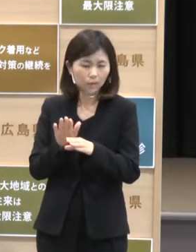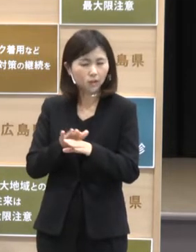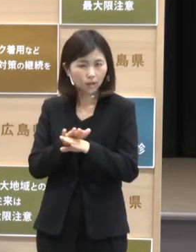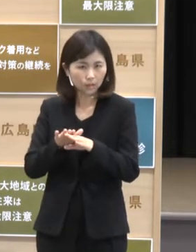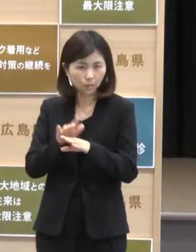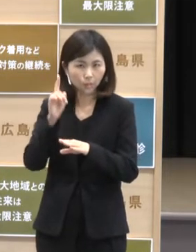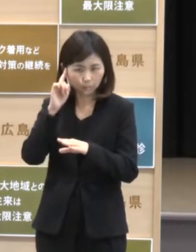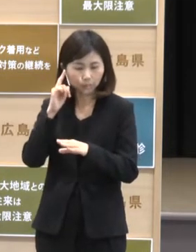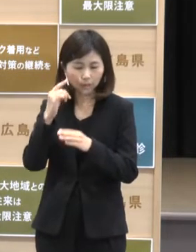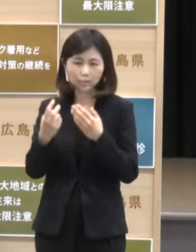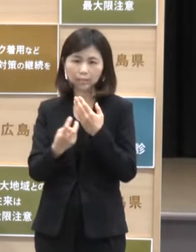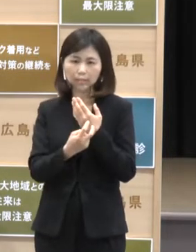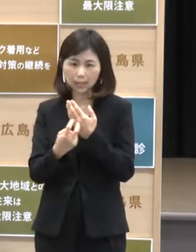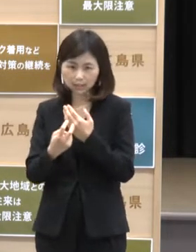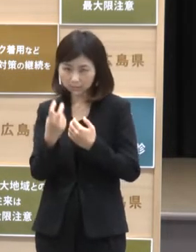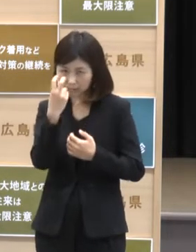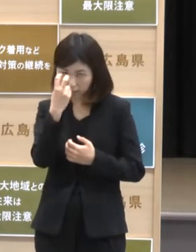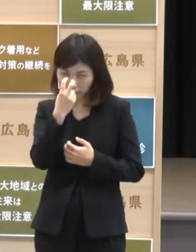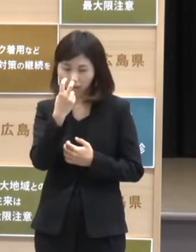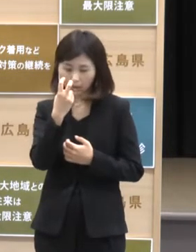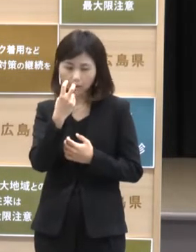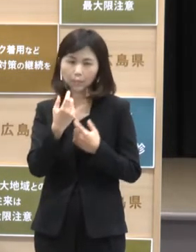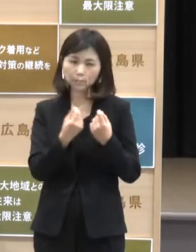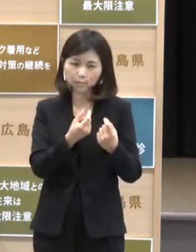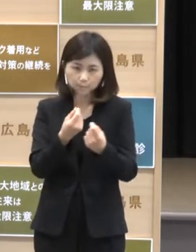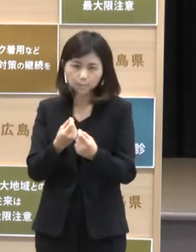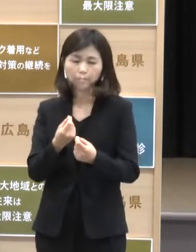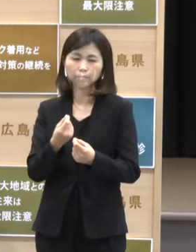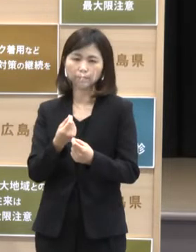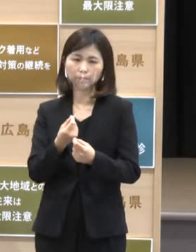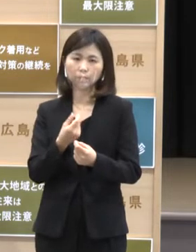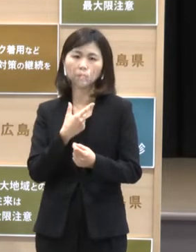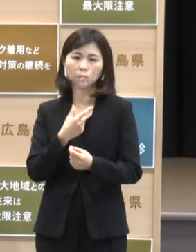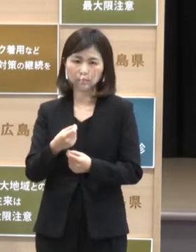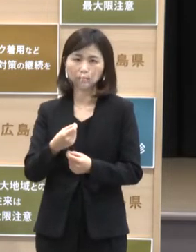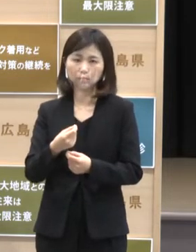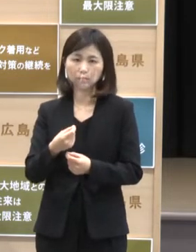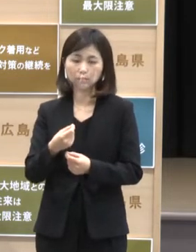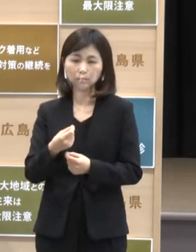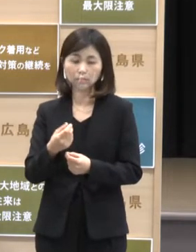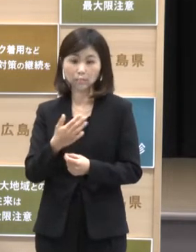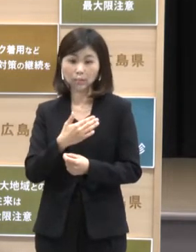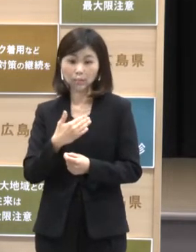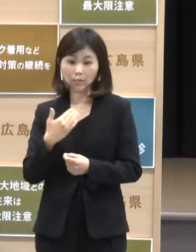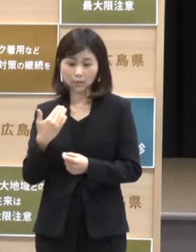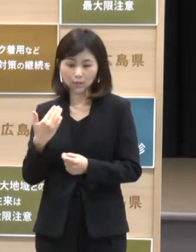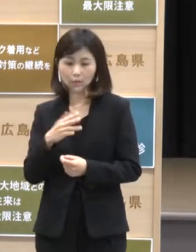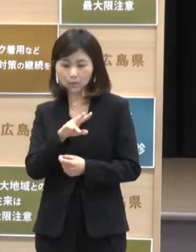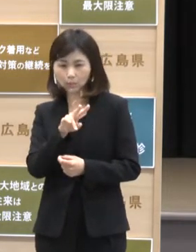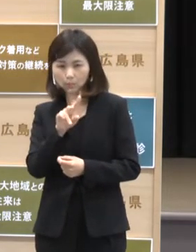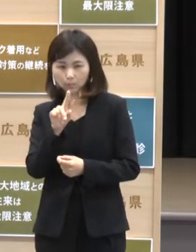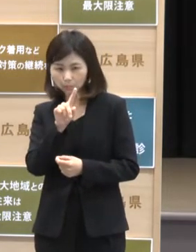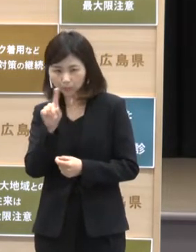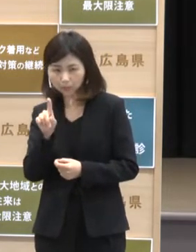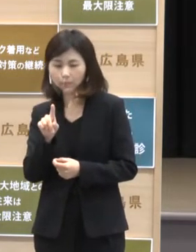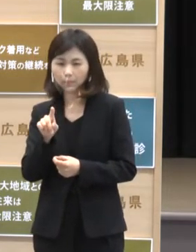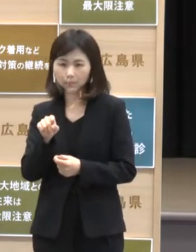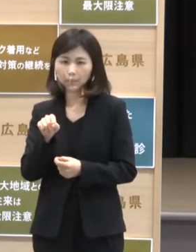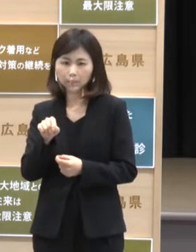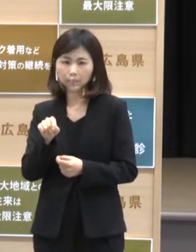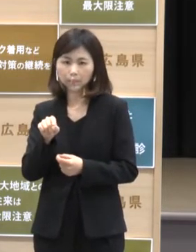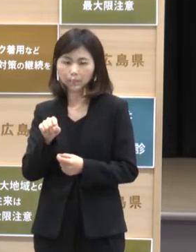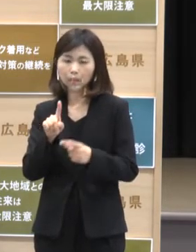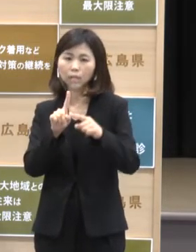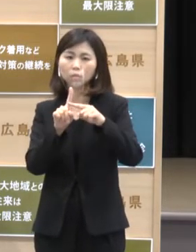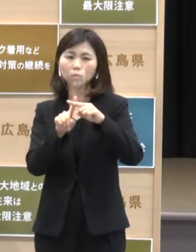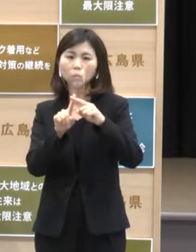あ、検査も、していただくと。これ我々見てて今ちょっといい傾向だなと思うのは、陽性率もちょっと下が